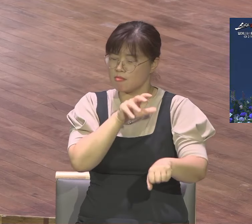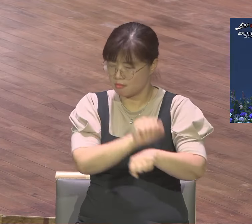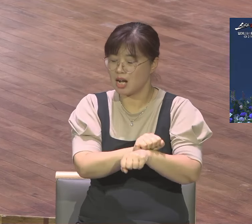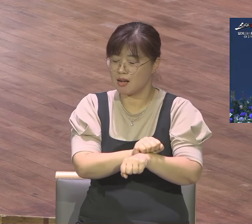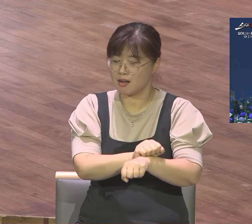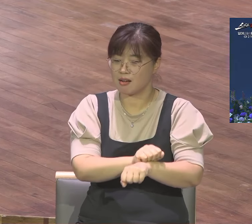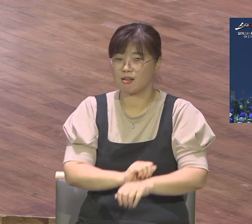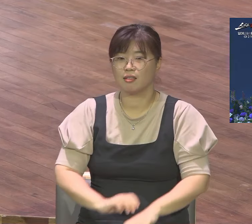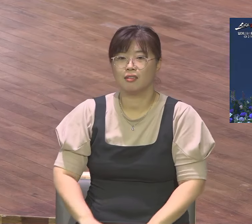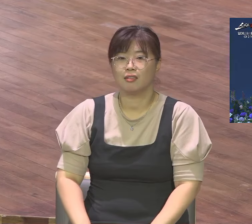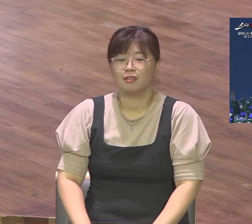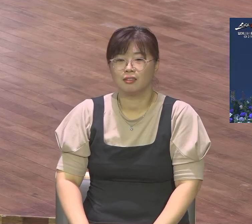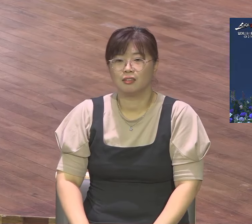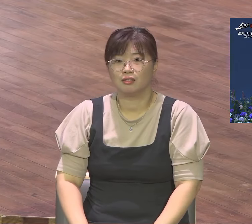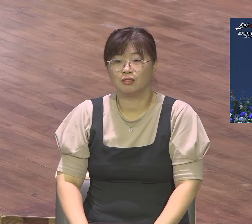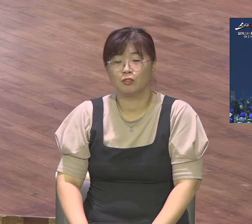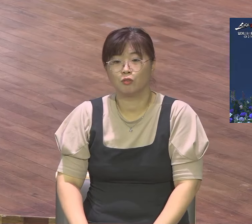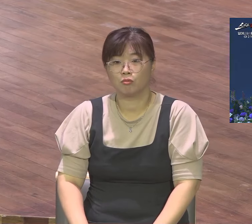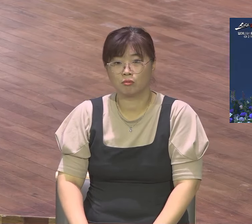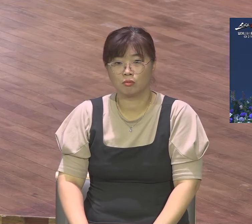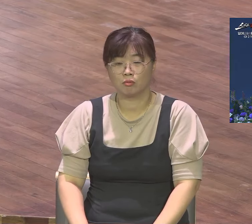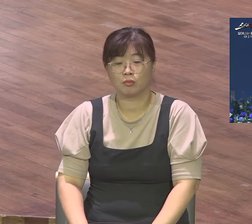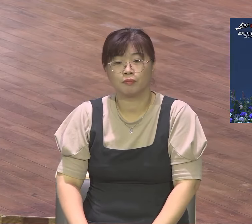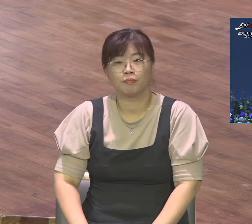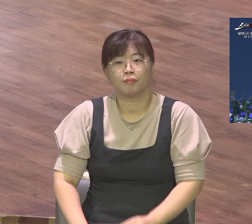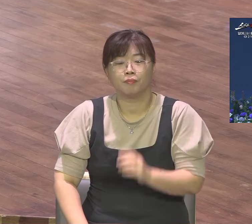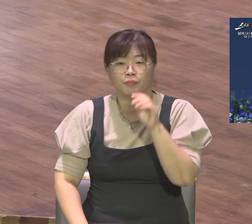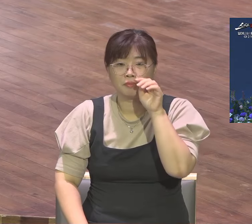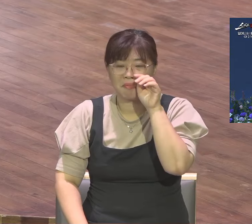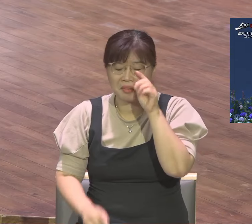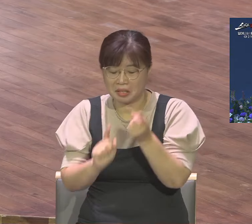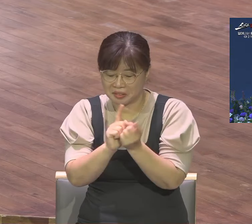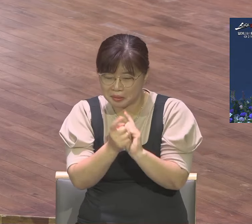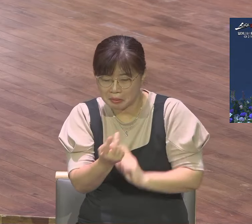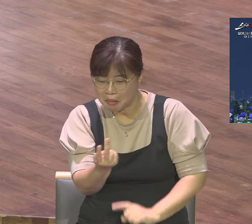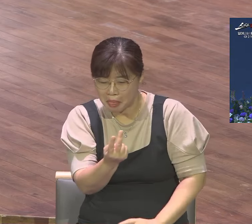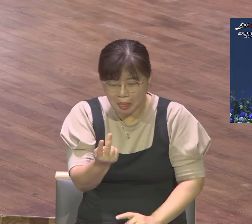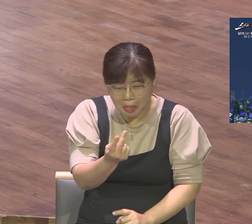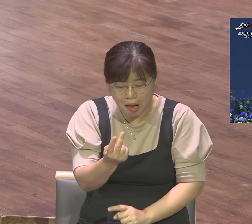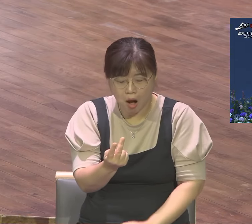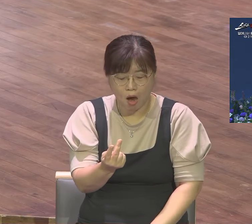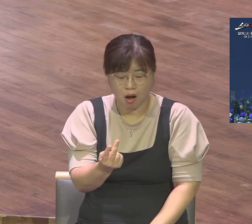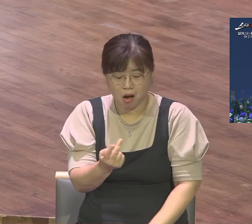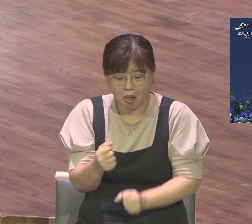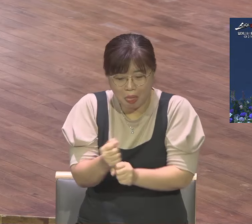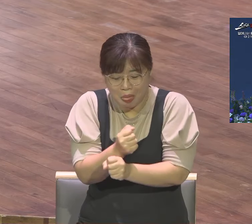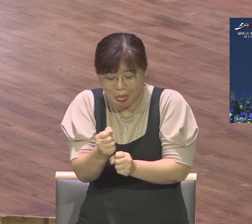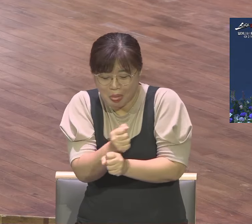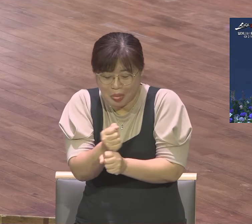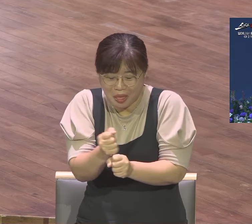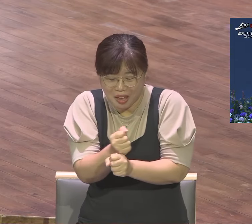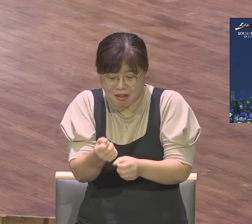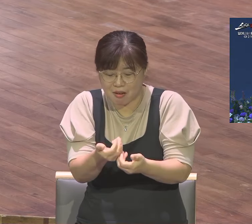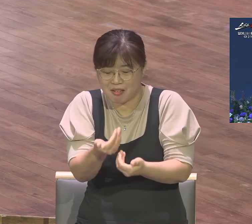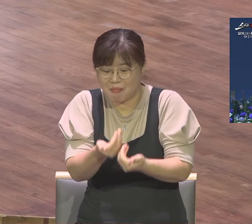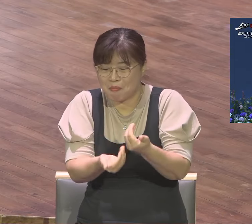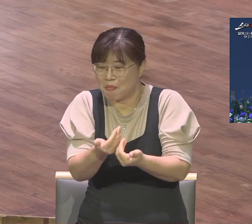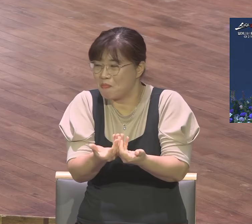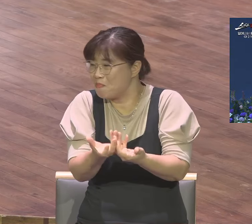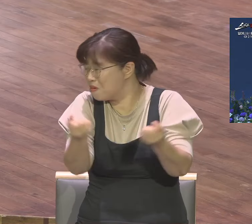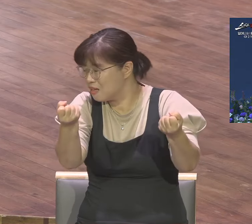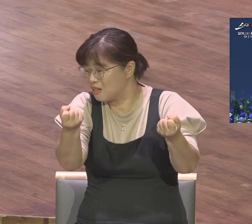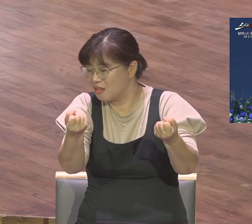꼴보기 싫도록 만들어버리는 이간식이죠. 이간의 대명사가 마귀란 뜻이에요. 마귀.